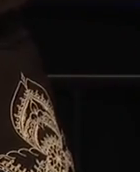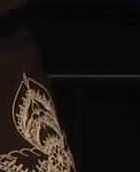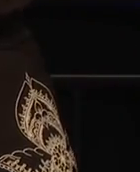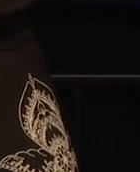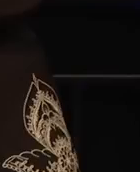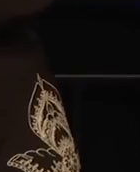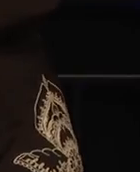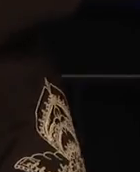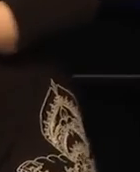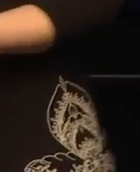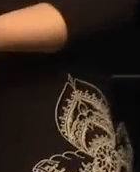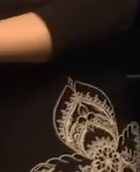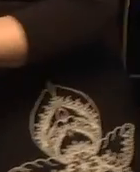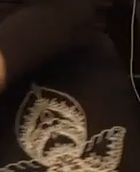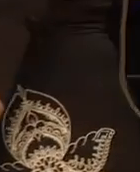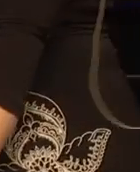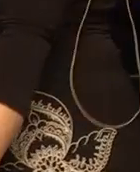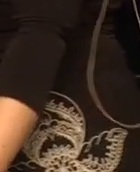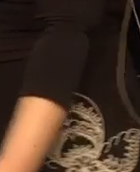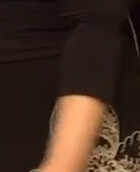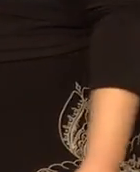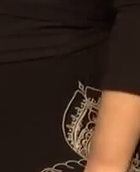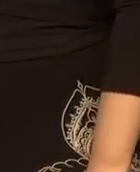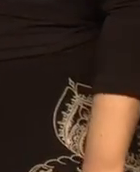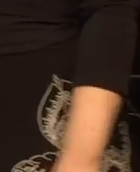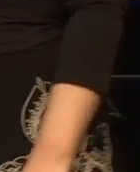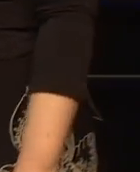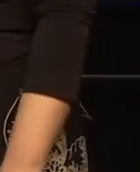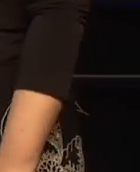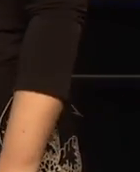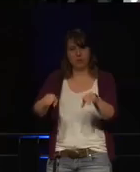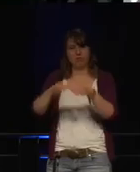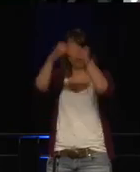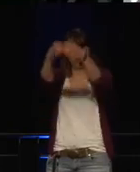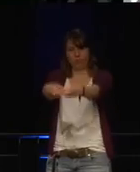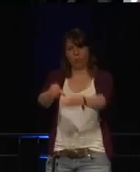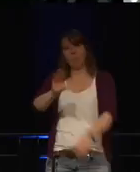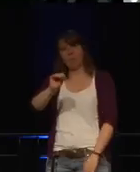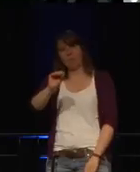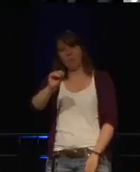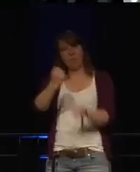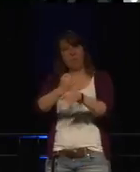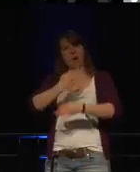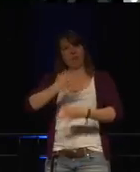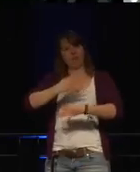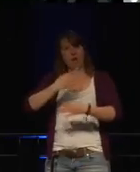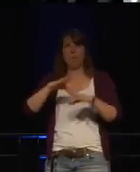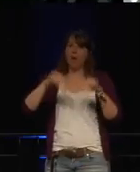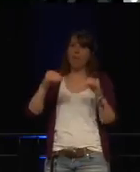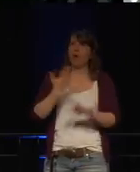Quería hablar sobre esto porque si pones estas cosas en tu casa, podría ser muy cómodo al